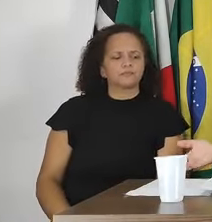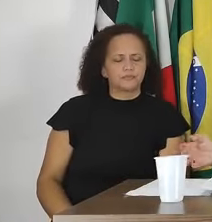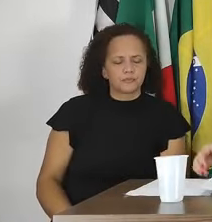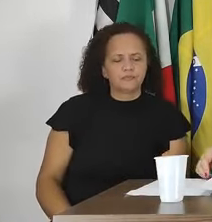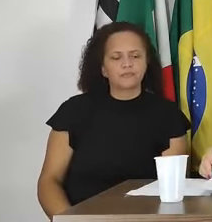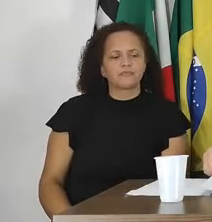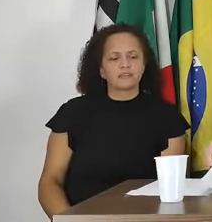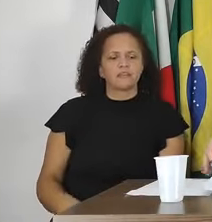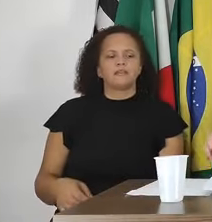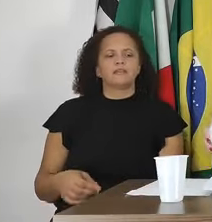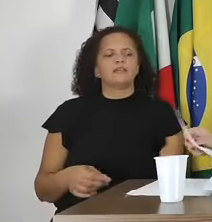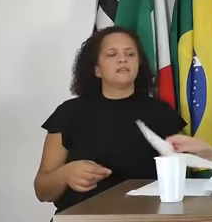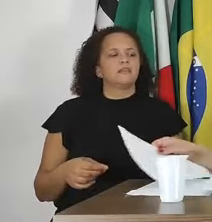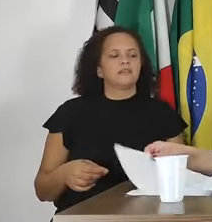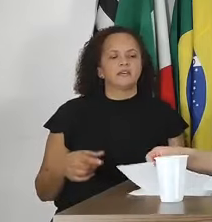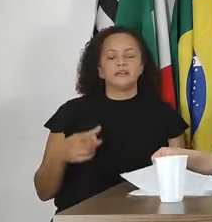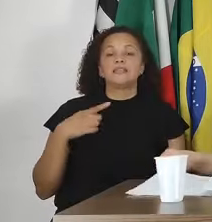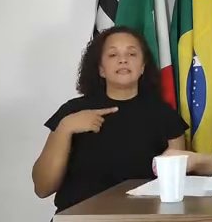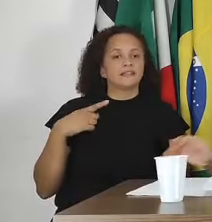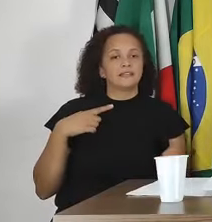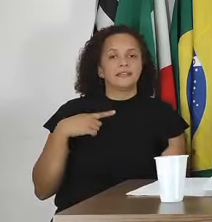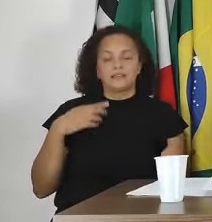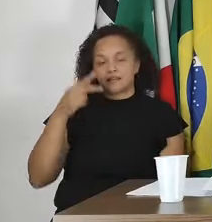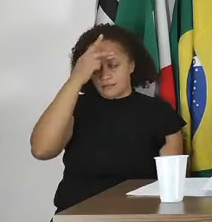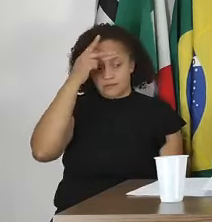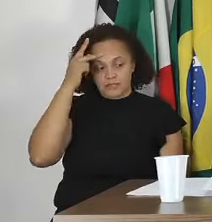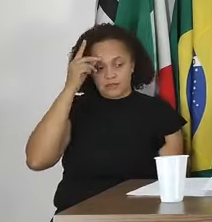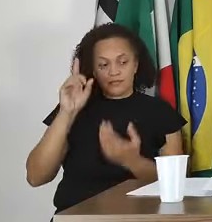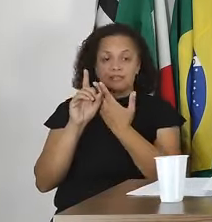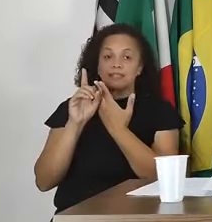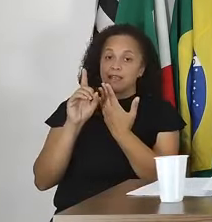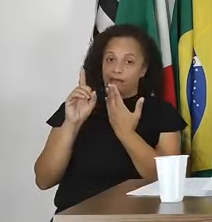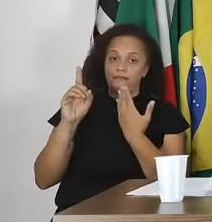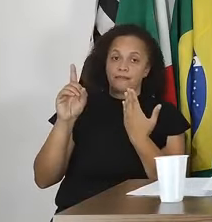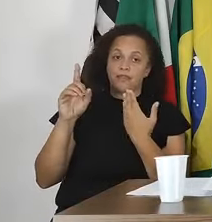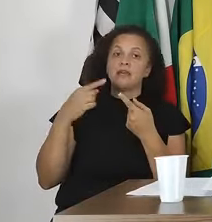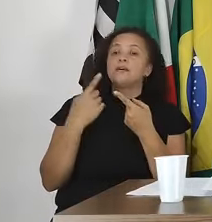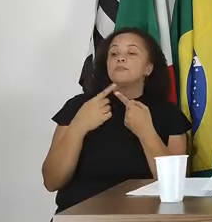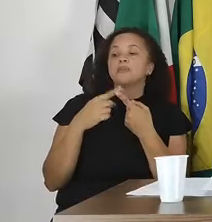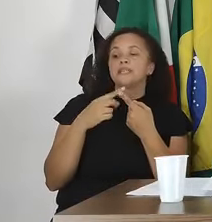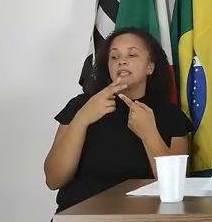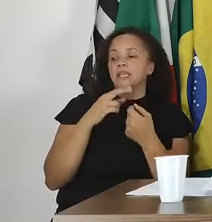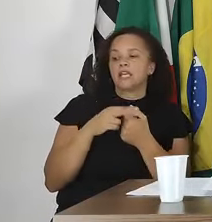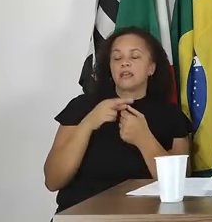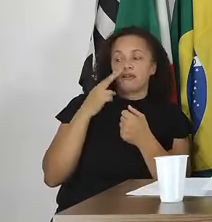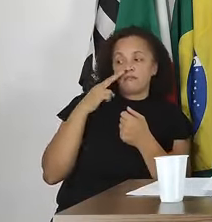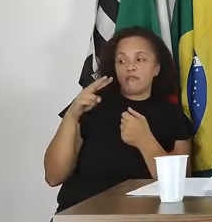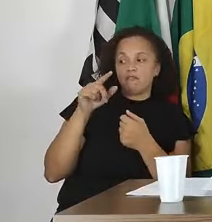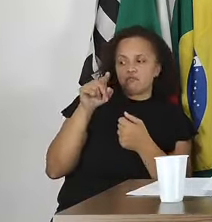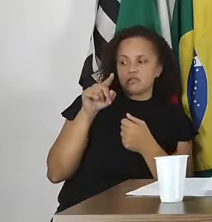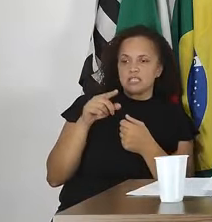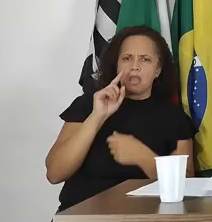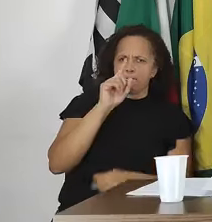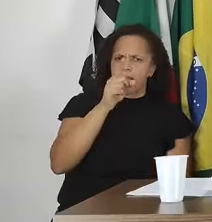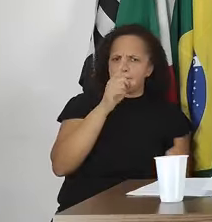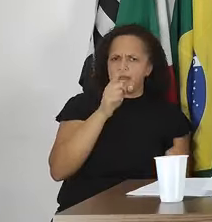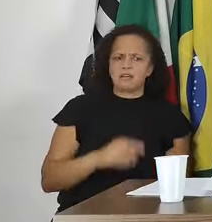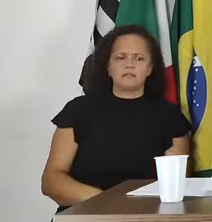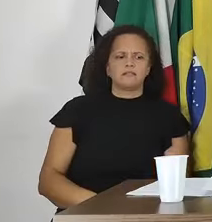gente acaba afastando, né? Afastando as pessoas de Deus. E você acaba só pensando